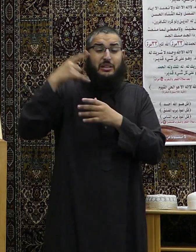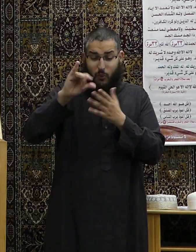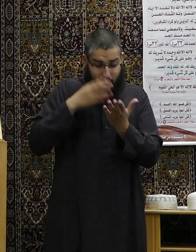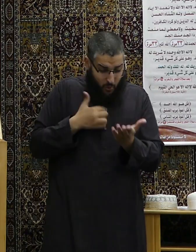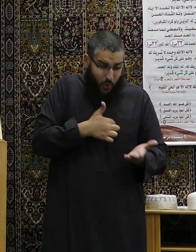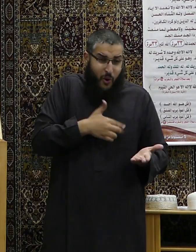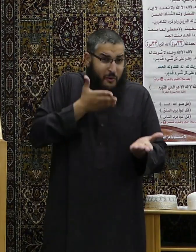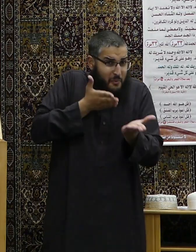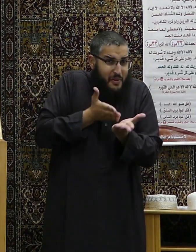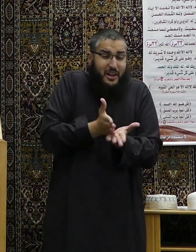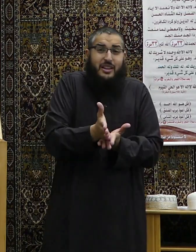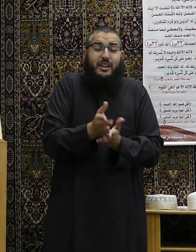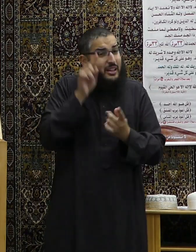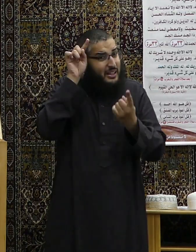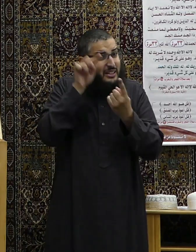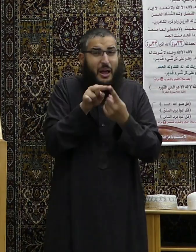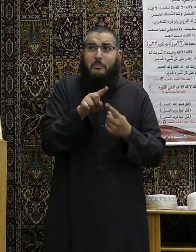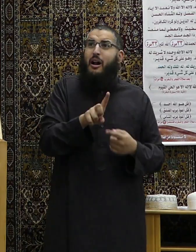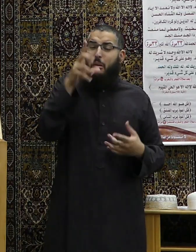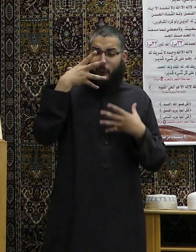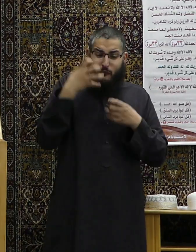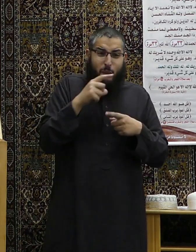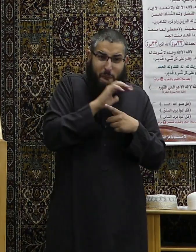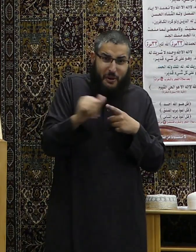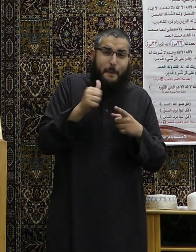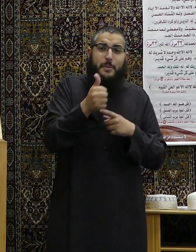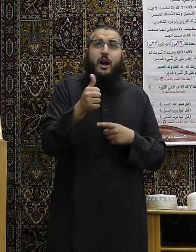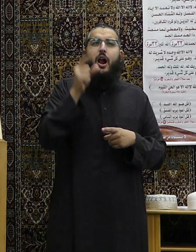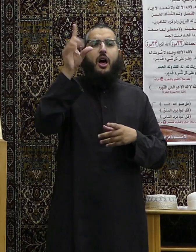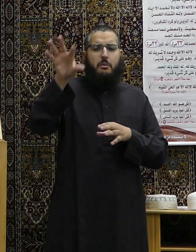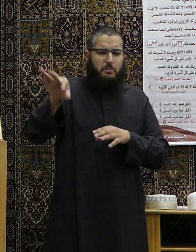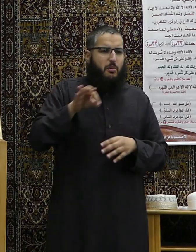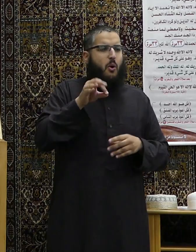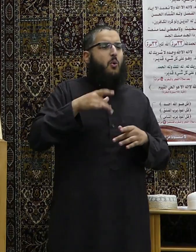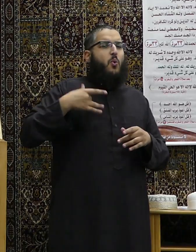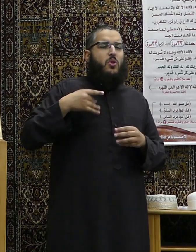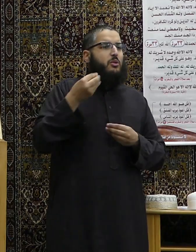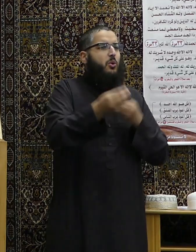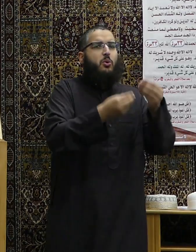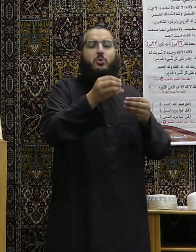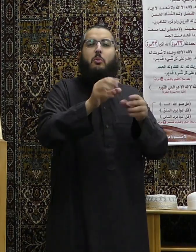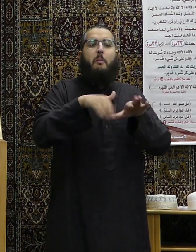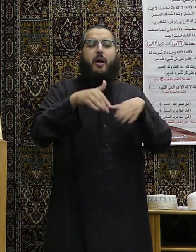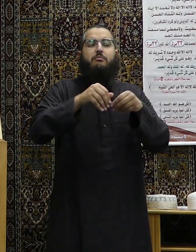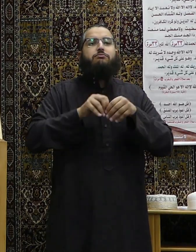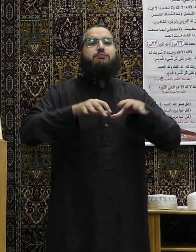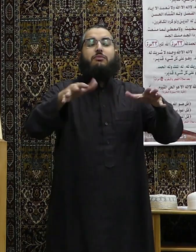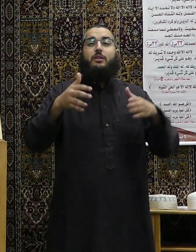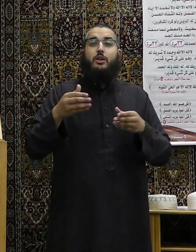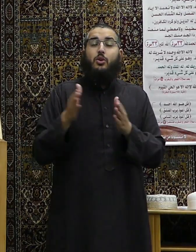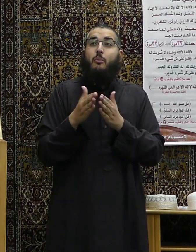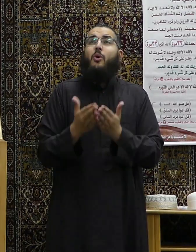sincère dans le fait de vouloir faire le bien, Allah va t'utiliser. Demandez le bien tout au long de votre vie